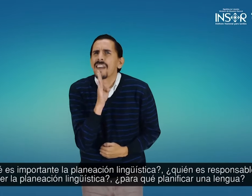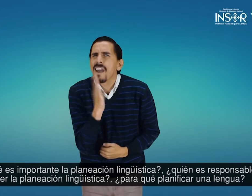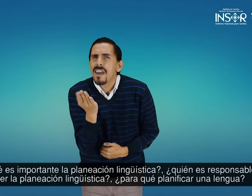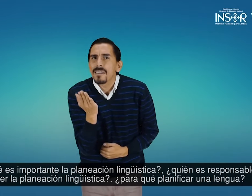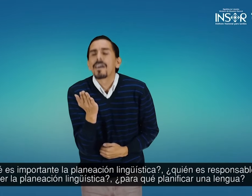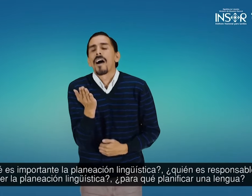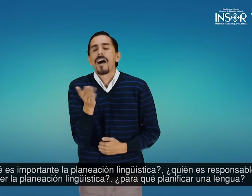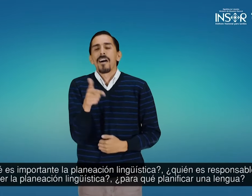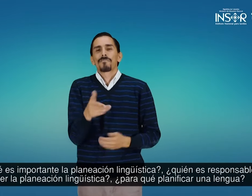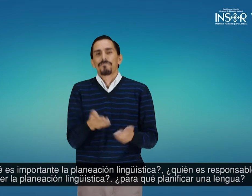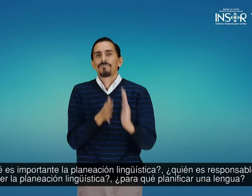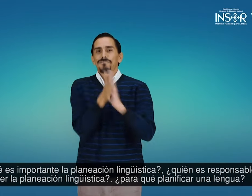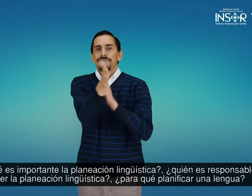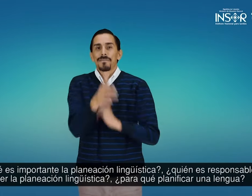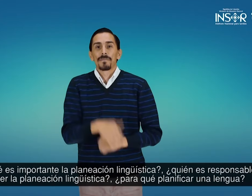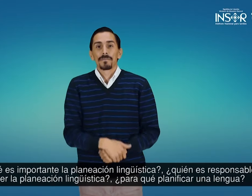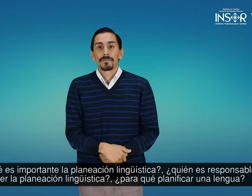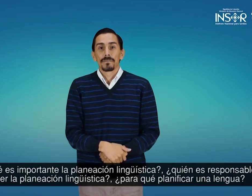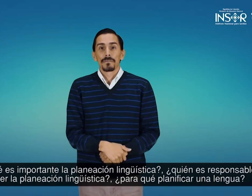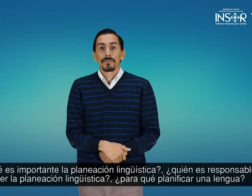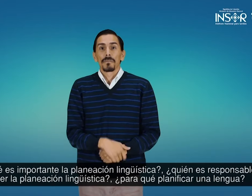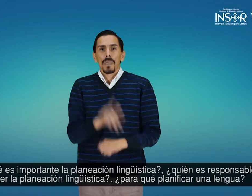¿Para qué planificar una lengua?